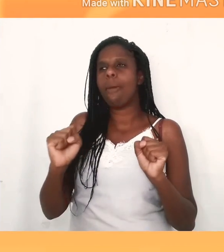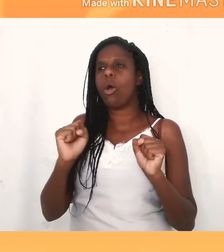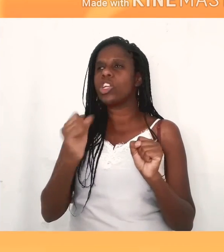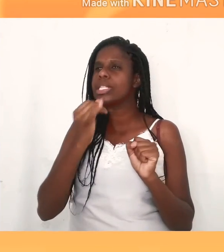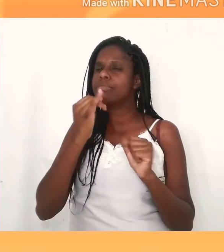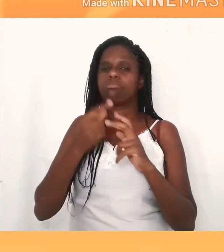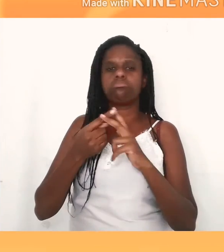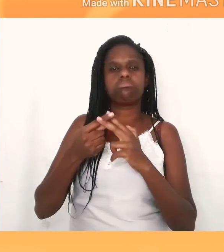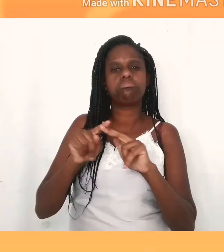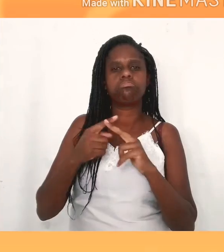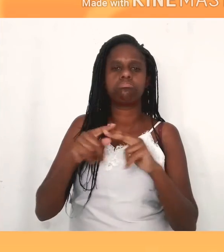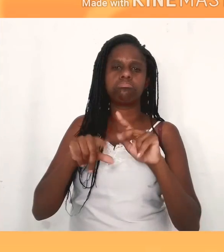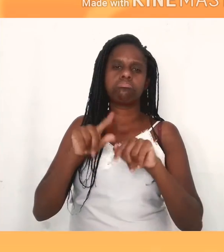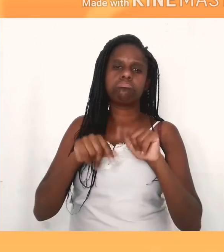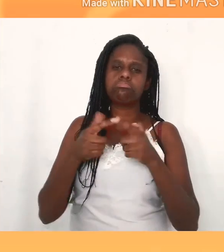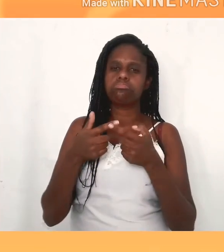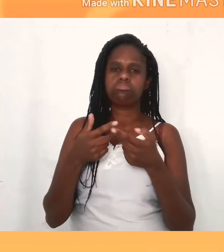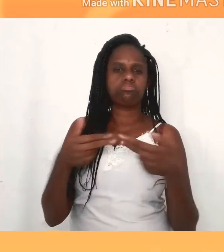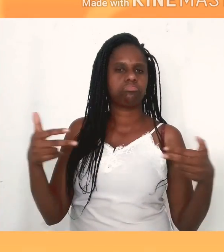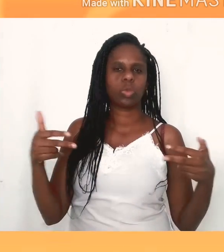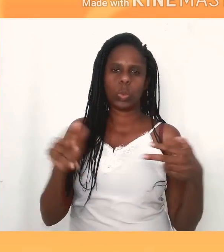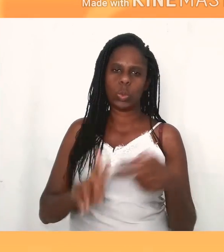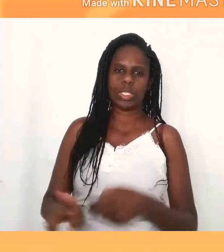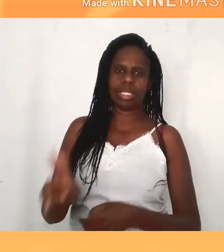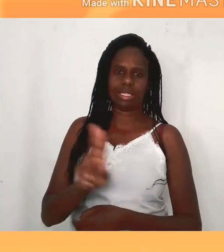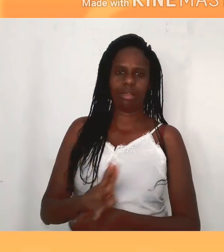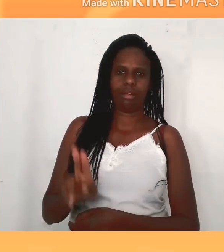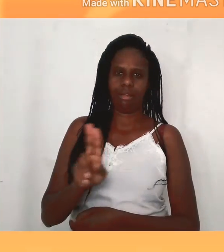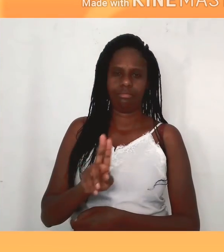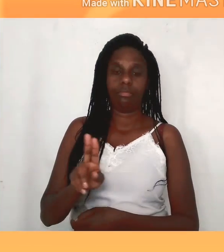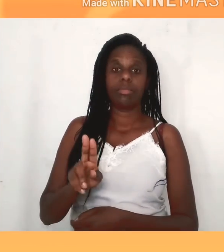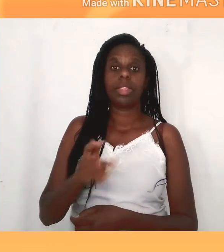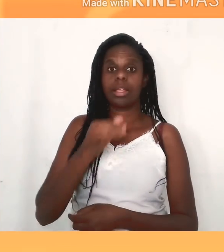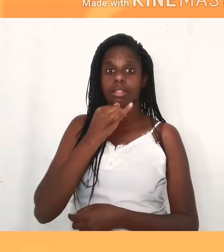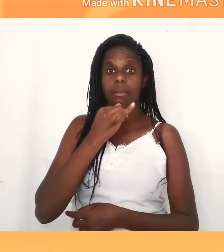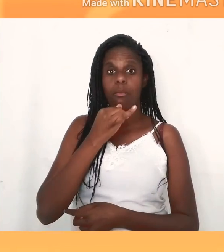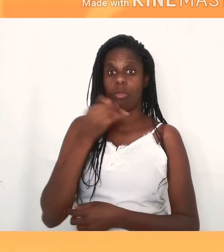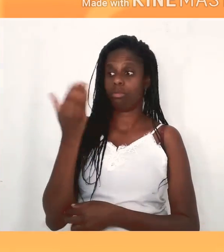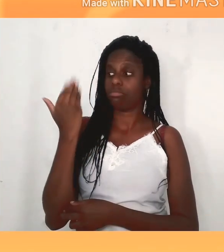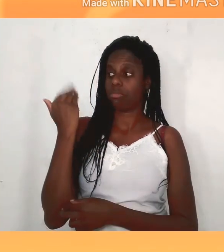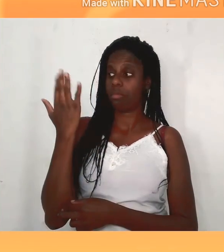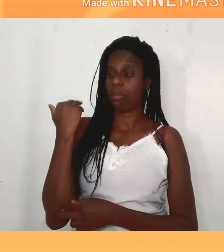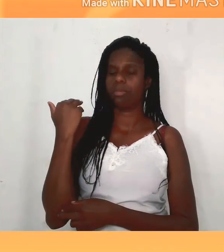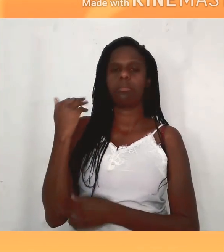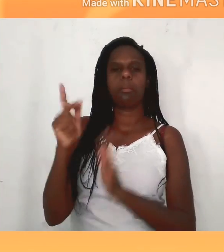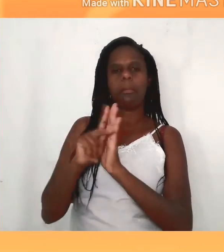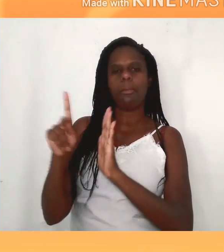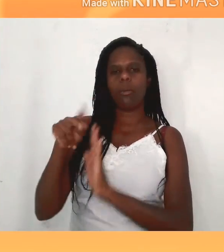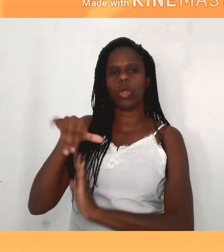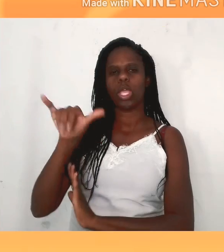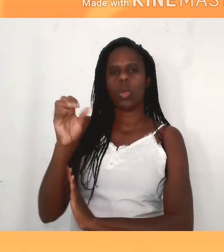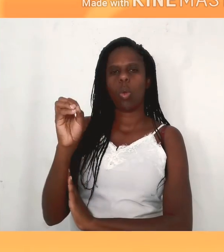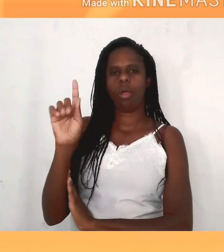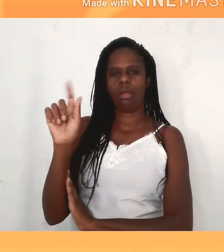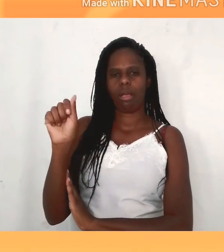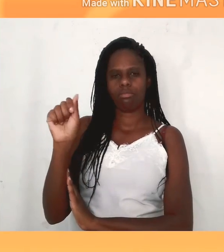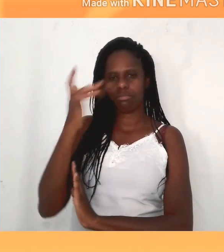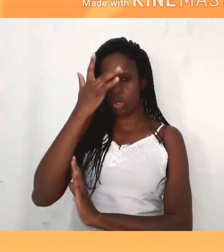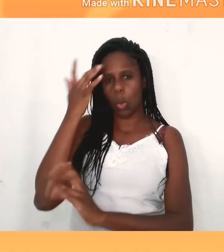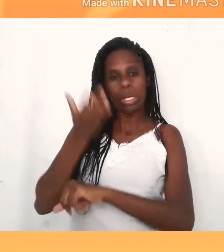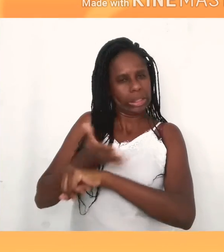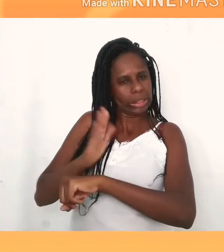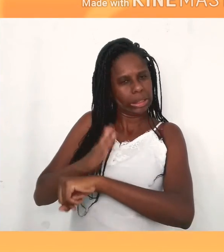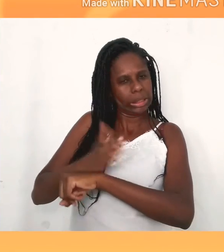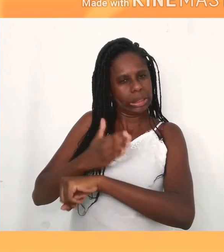ela pode se sorver de ferramentas, né? E os antigos mestres, né,